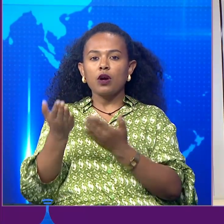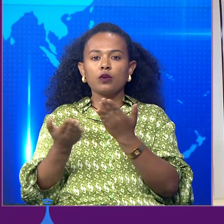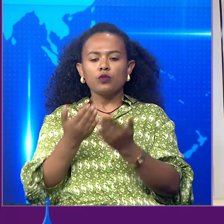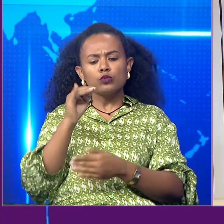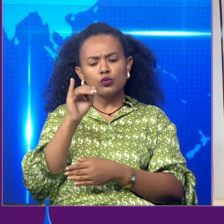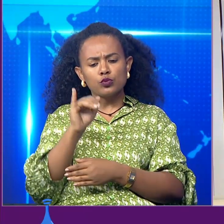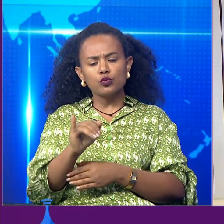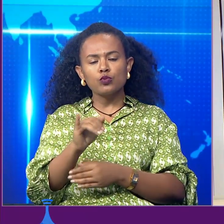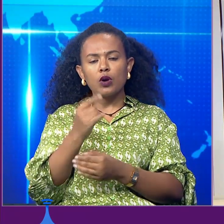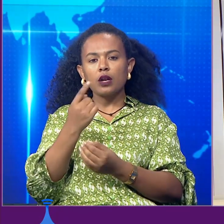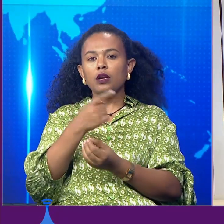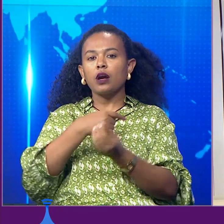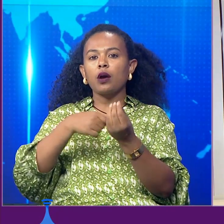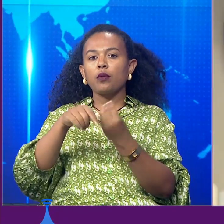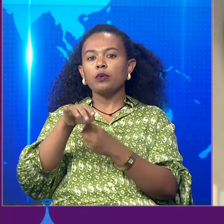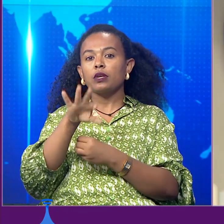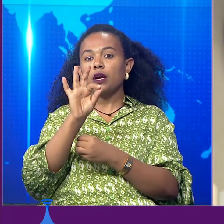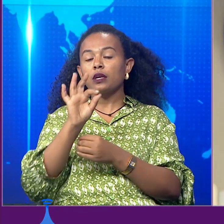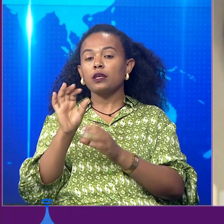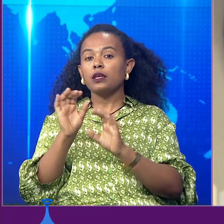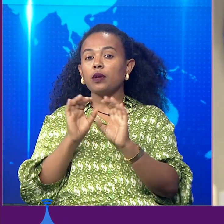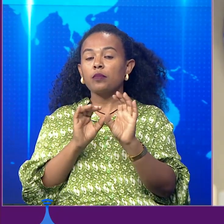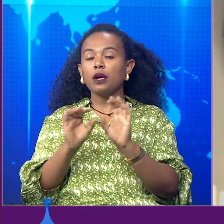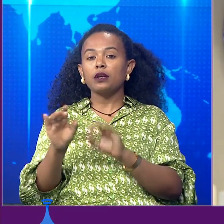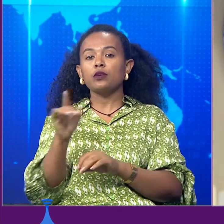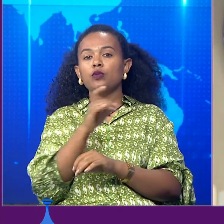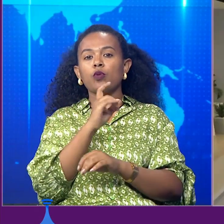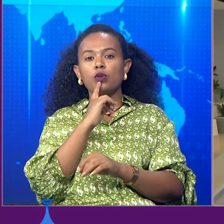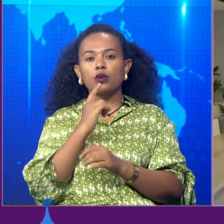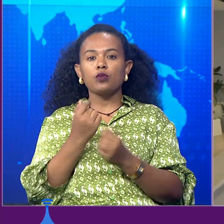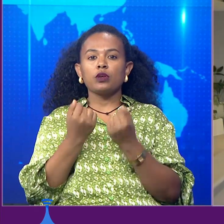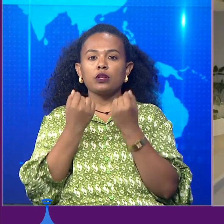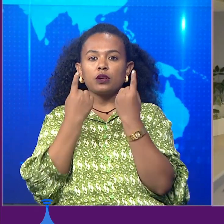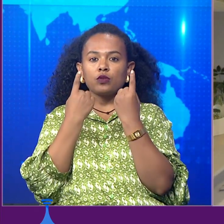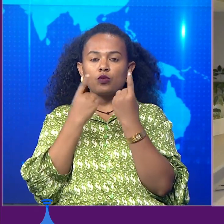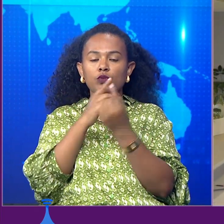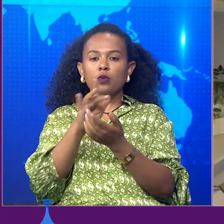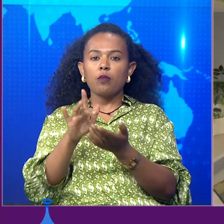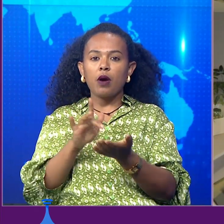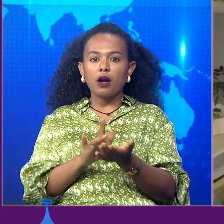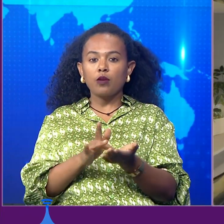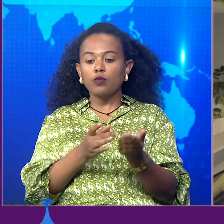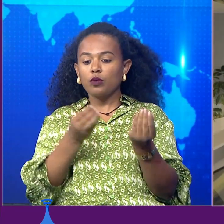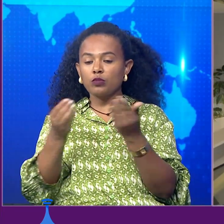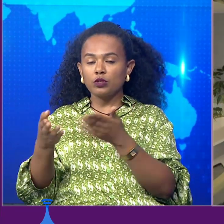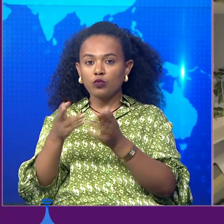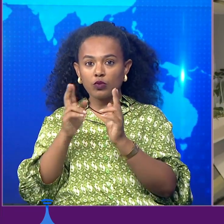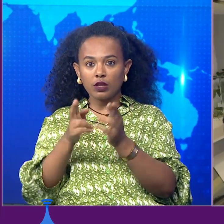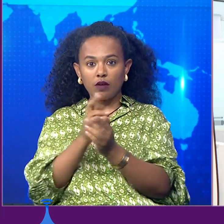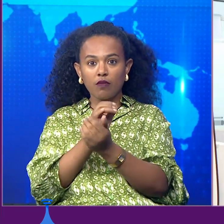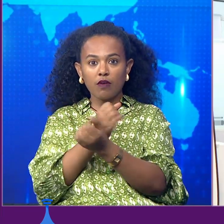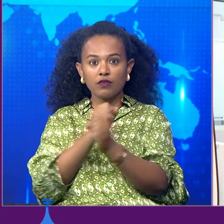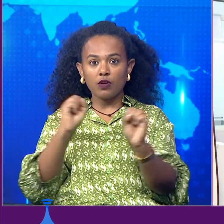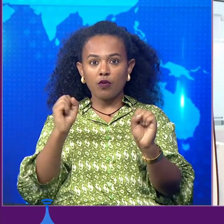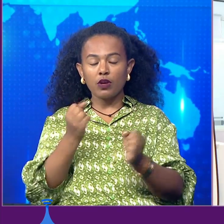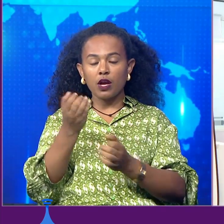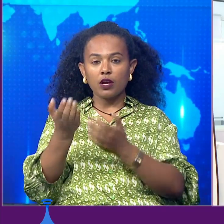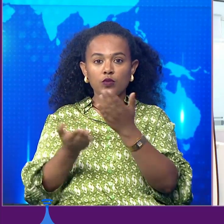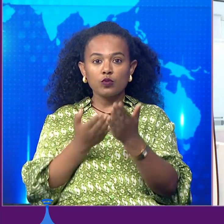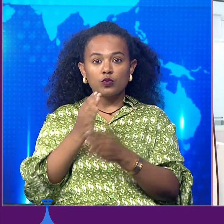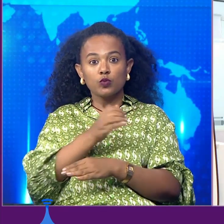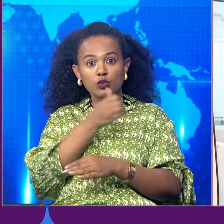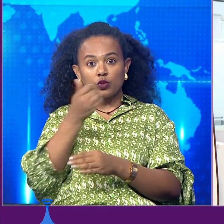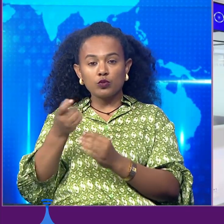አንድ አካባቢ እንዲያገኝ የሚያደርግ እንደሆነ ነው የተረዳሁት። በማዕከሉ የሚሰጡ ቀልጣፋና ፍትሃዊ አገልግሎቶች ወደ